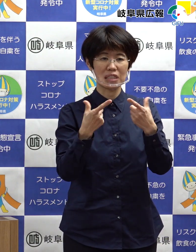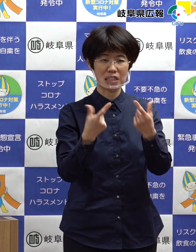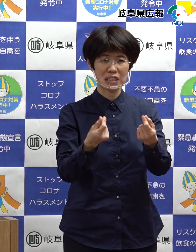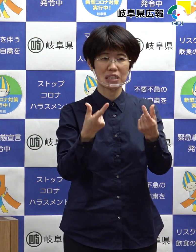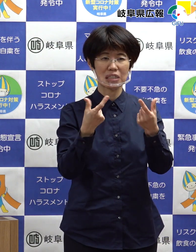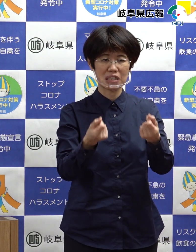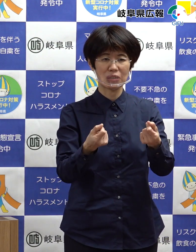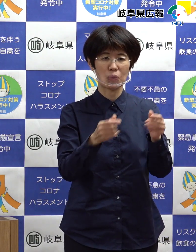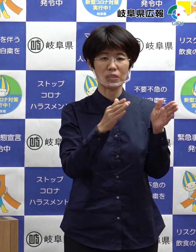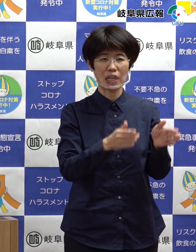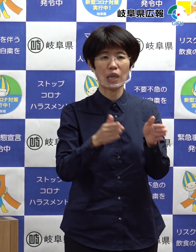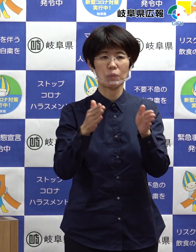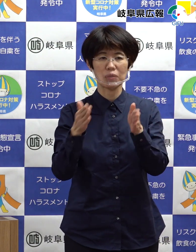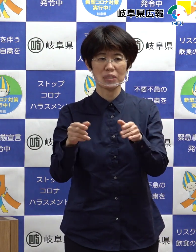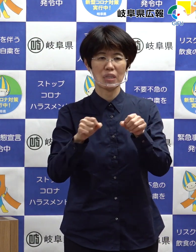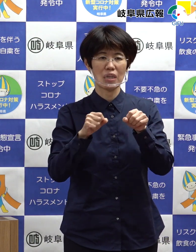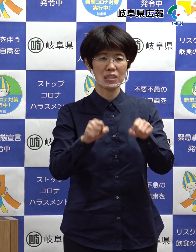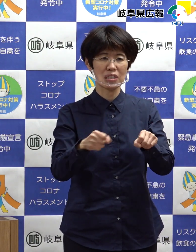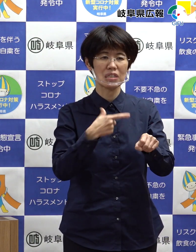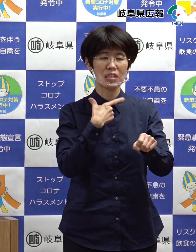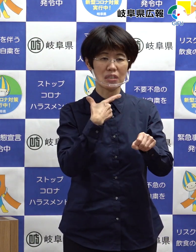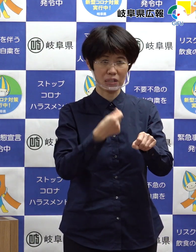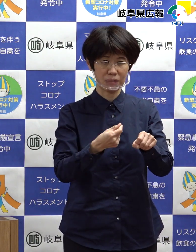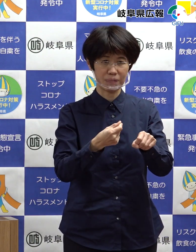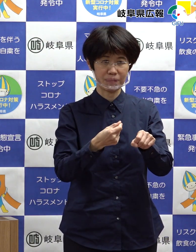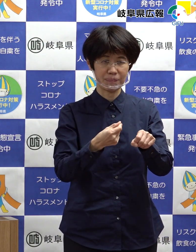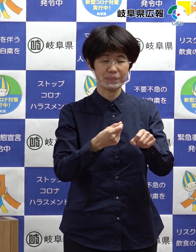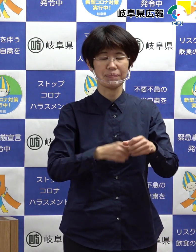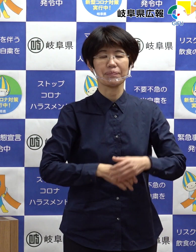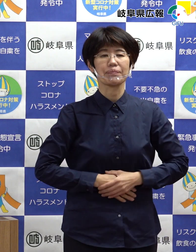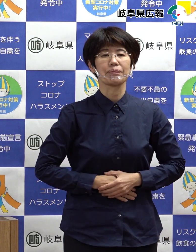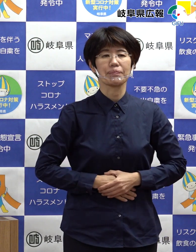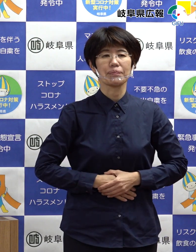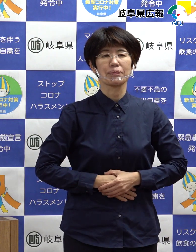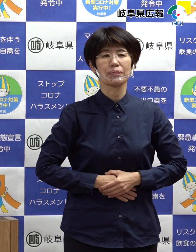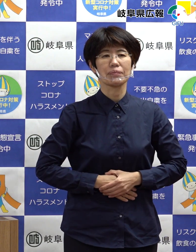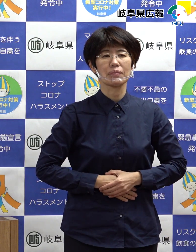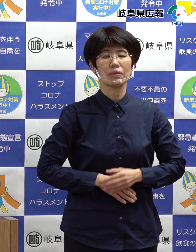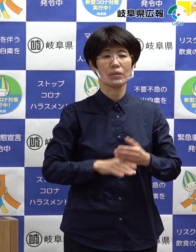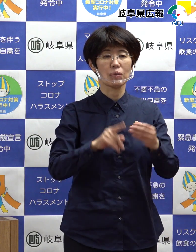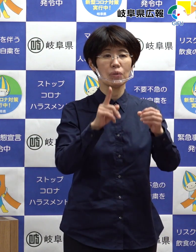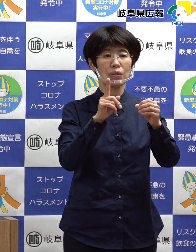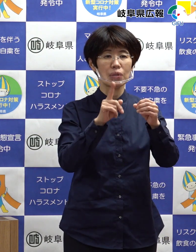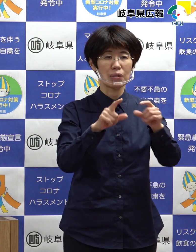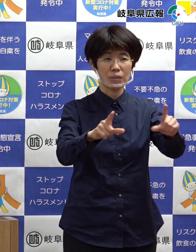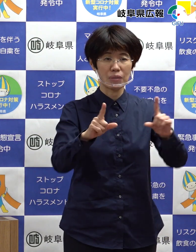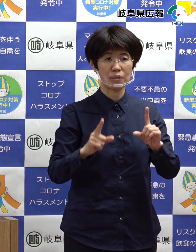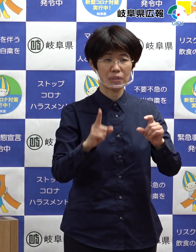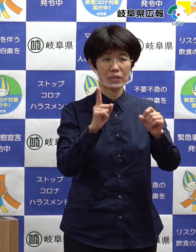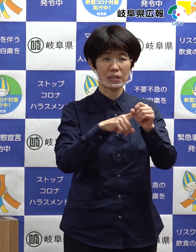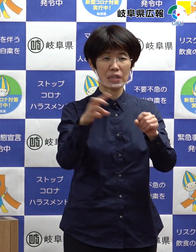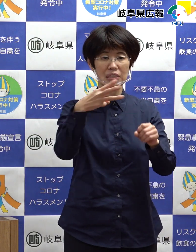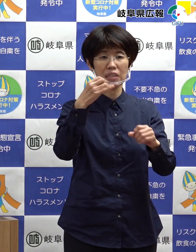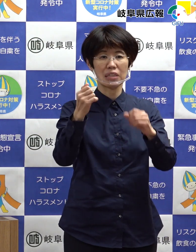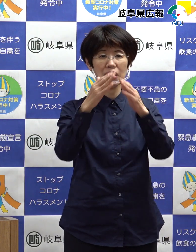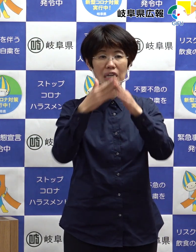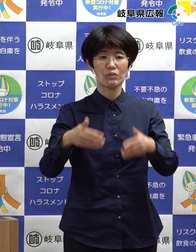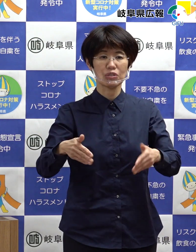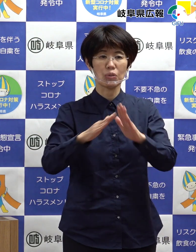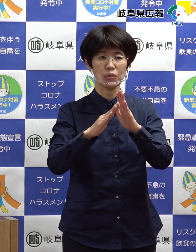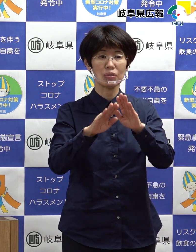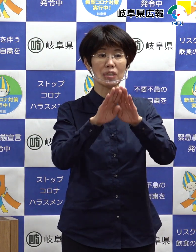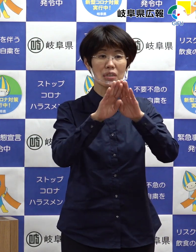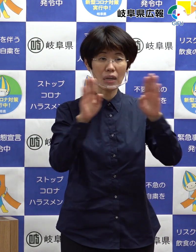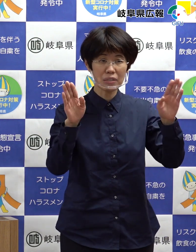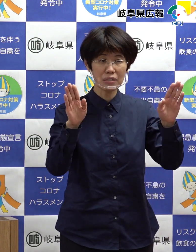っと整備をしていきたいということですね。はい、 そのために第三者委員会を早急に開